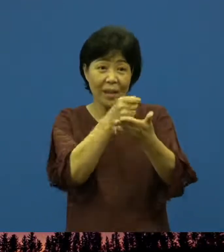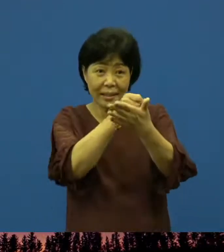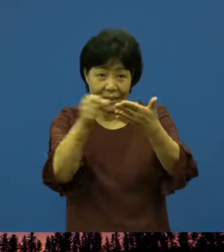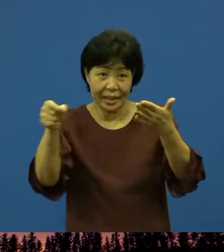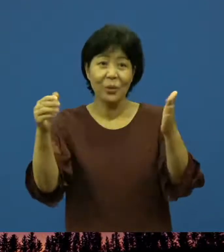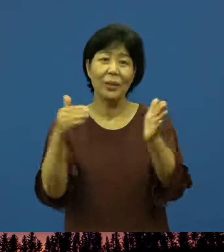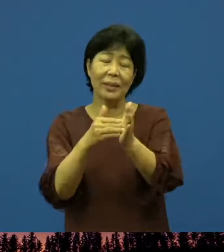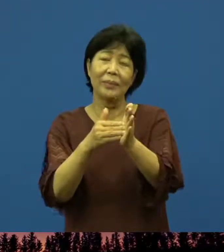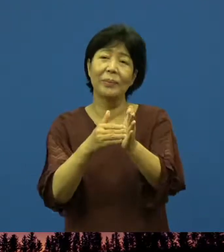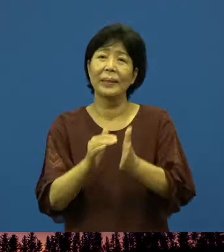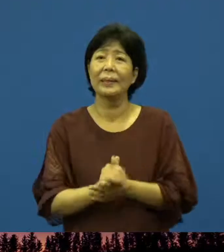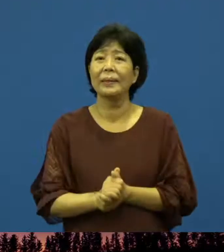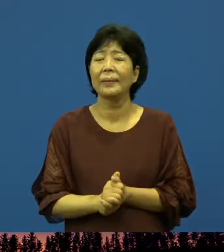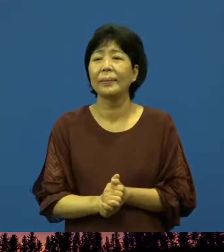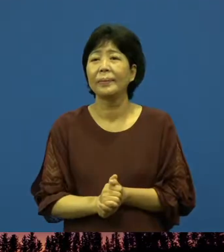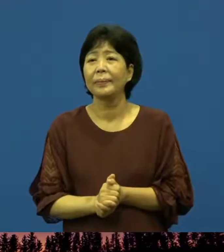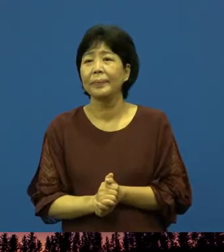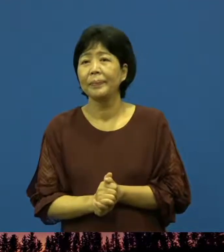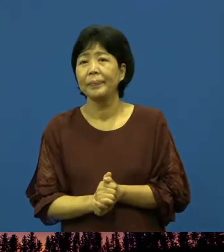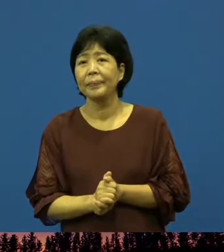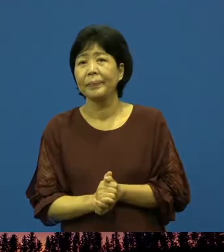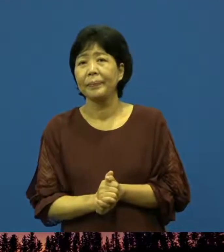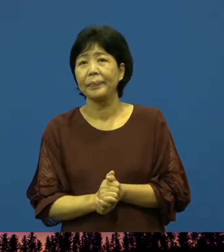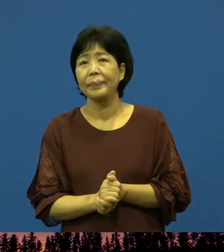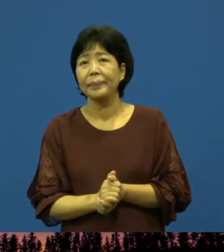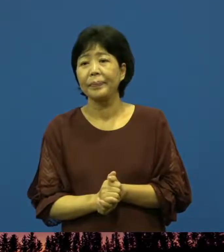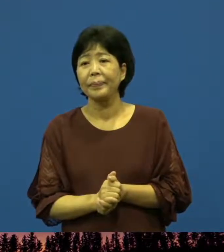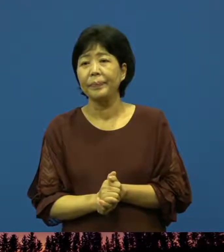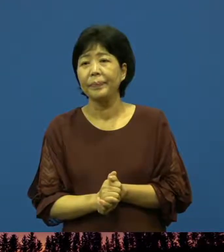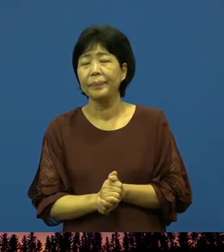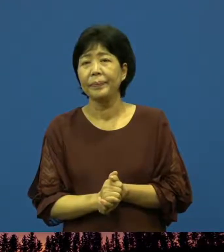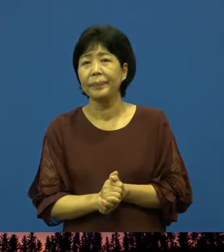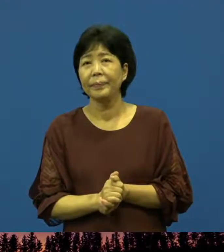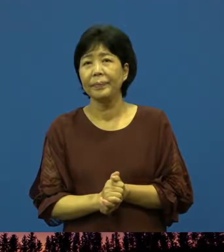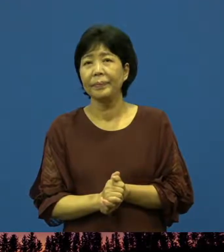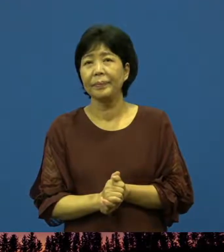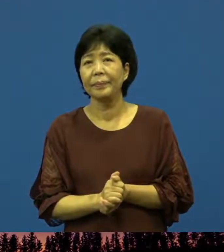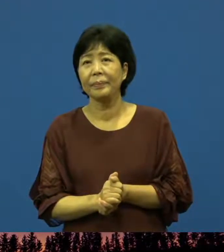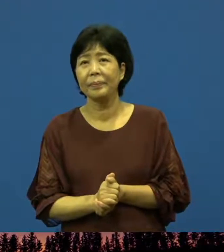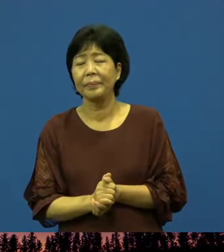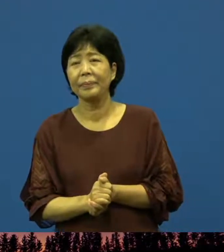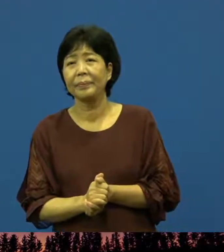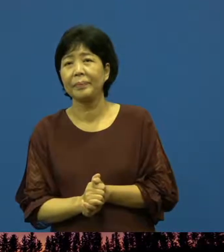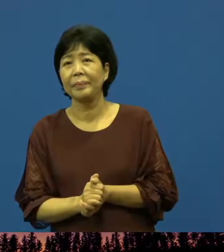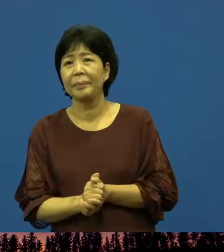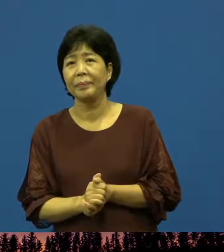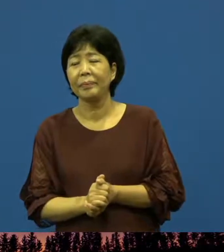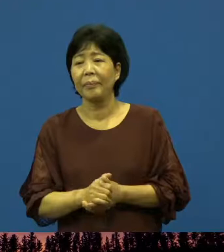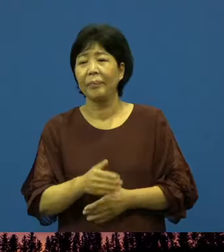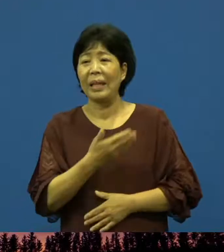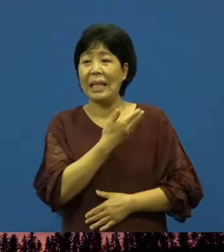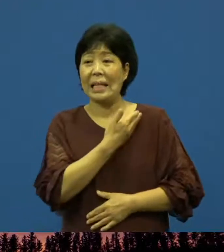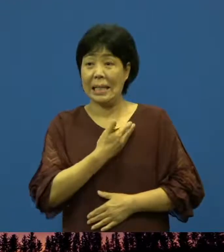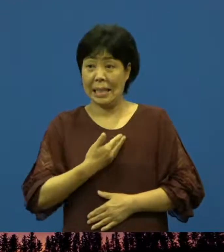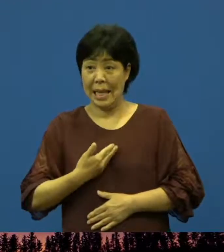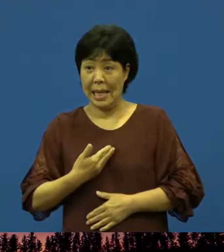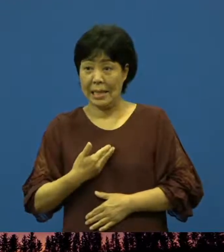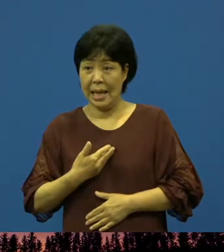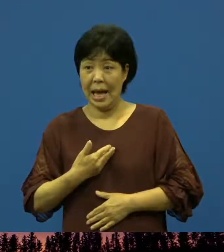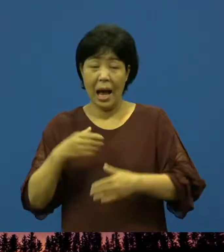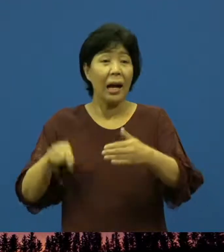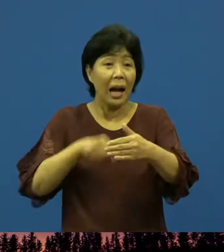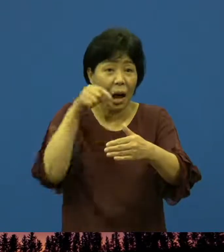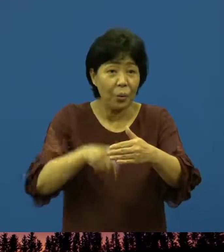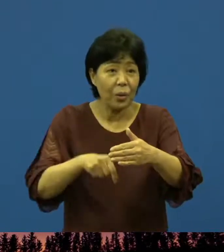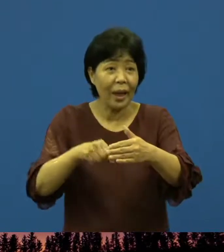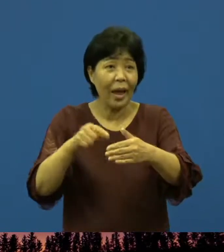계시록이 있죠. 그래서 요한 계시록이 있습니다. 그리고 사도 중에서 가장 늦게까지 생존한